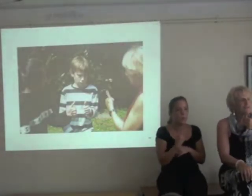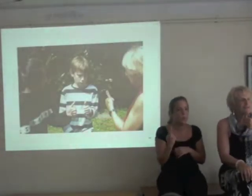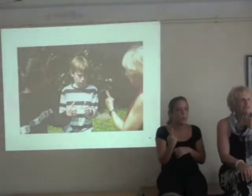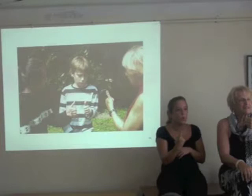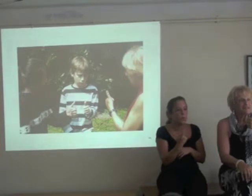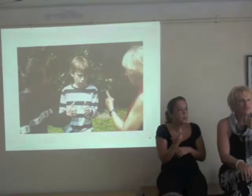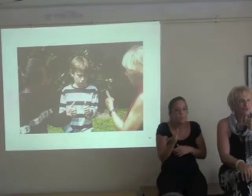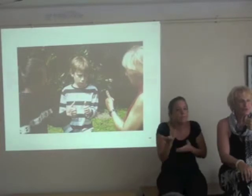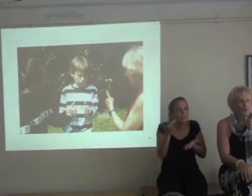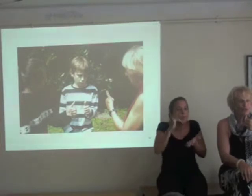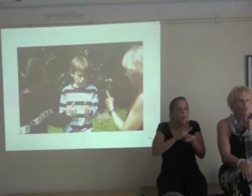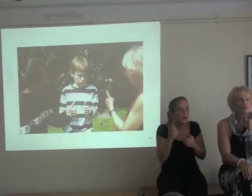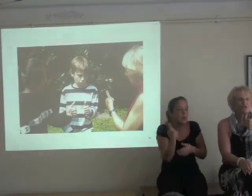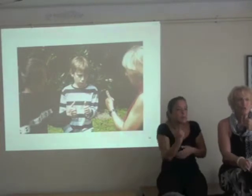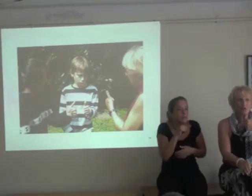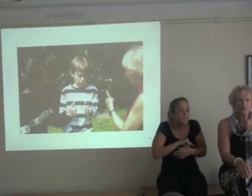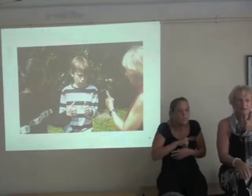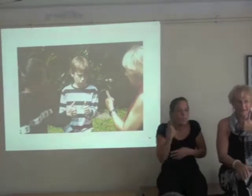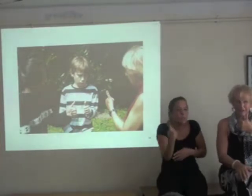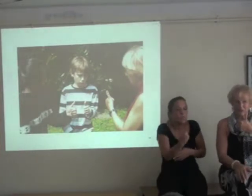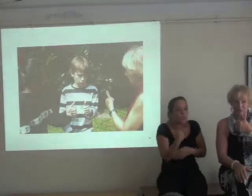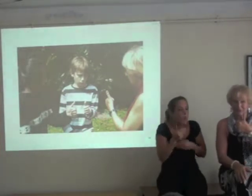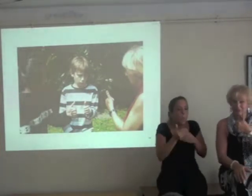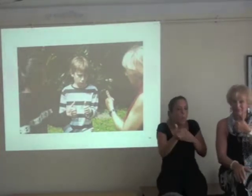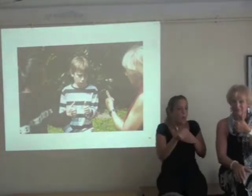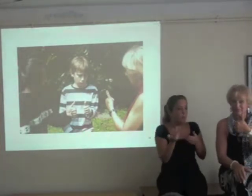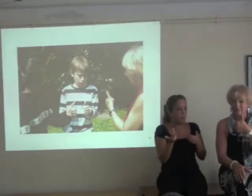¿Cuándo se siente solo?